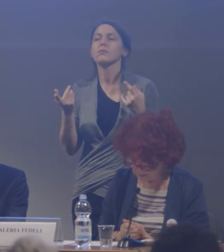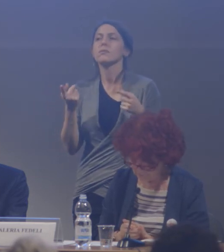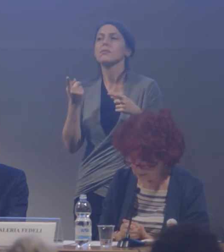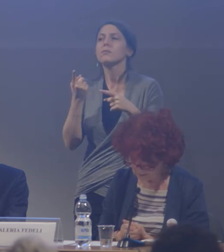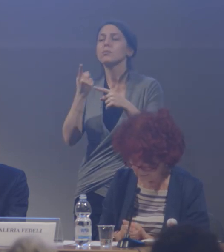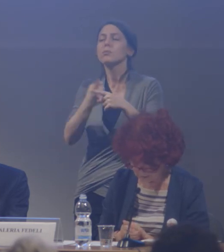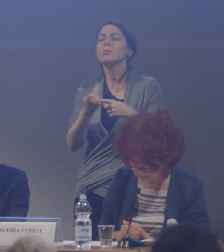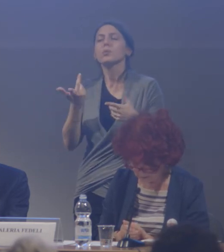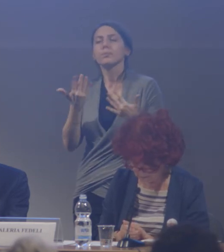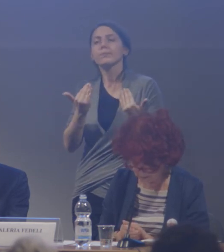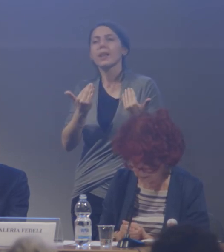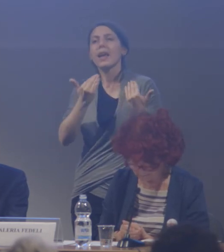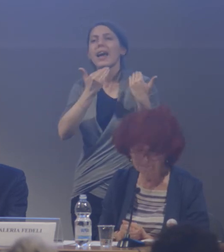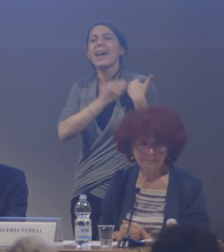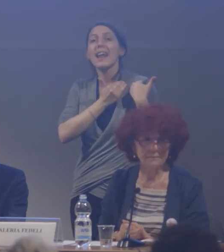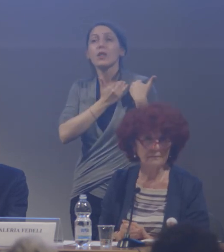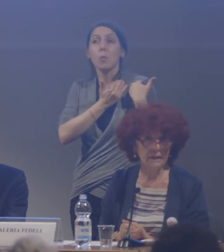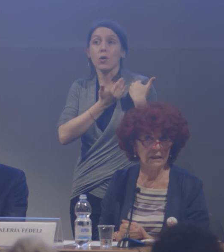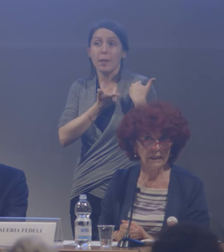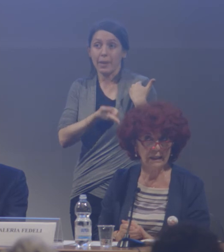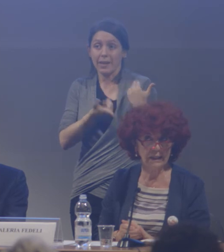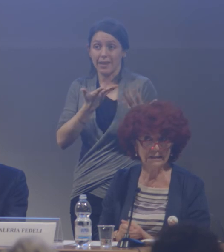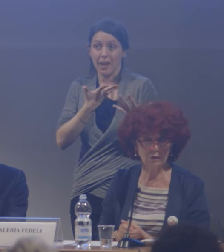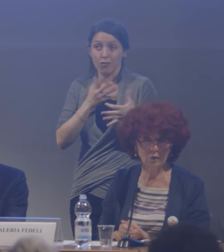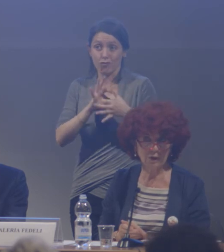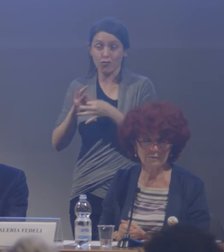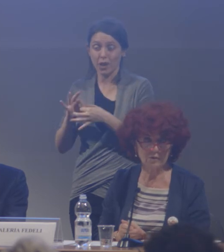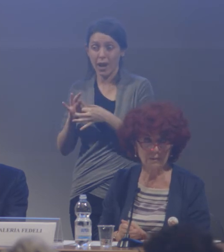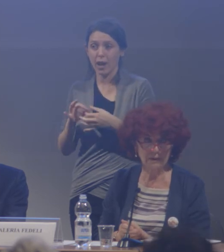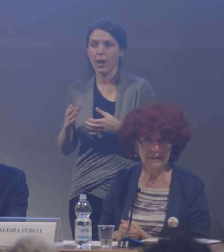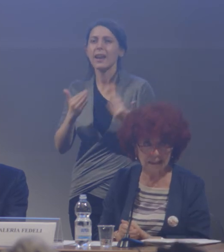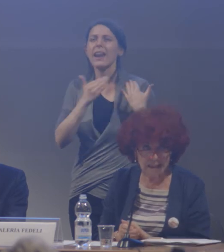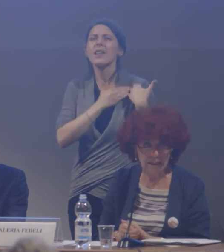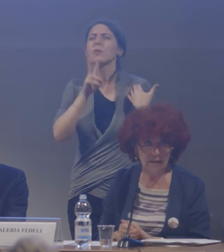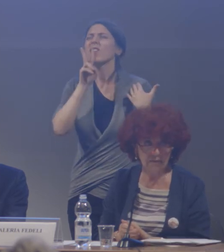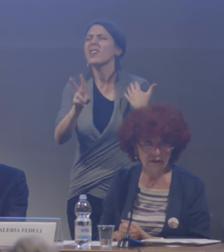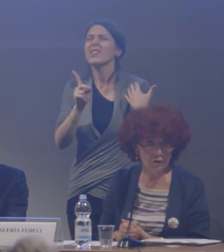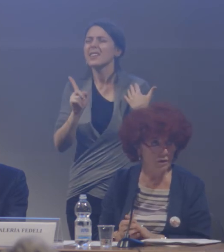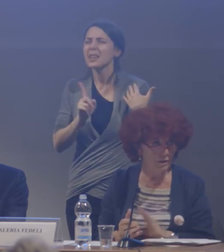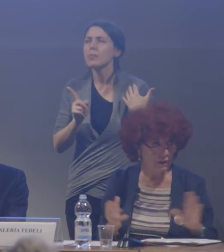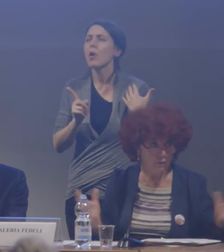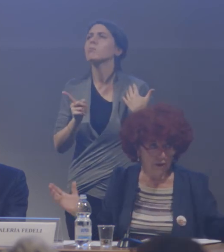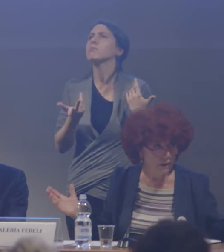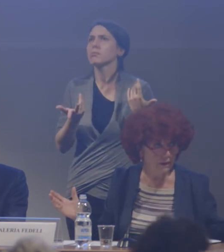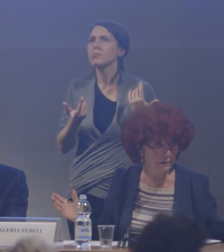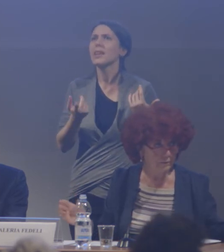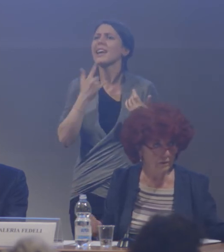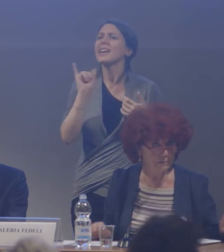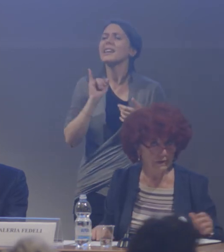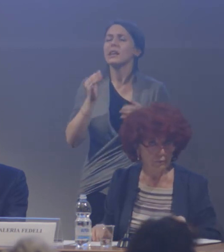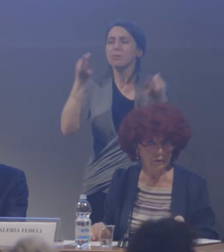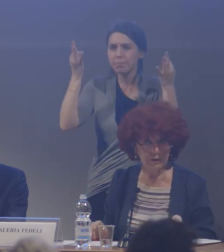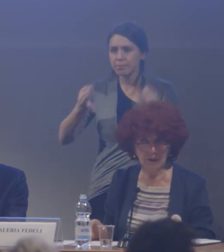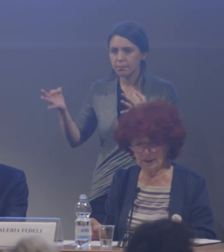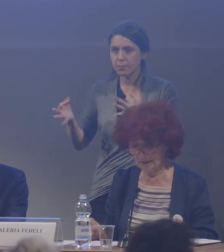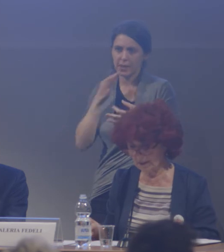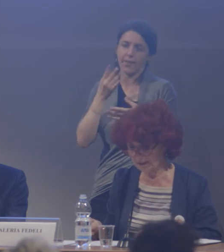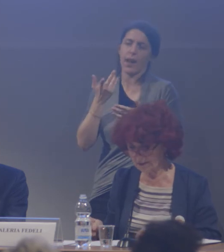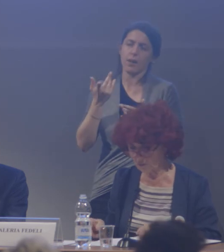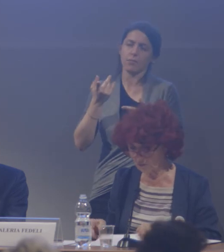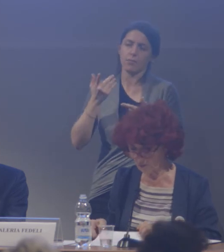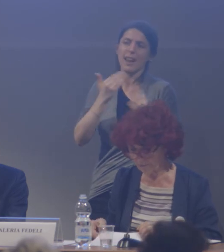che evidentemente implica innanzitutto responsabilità di chi deve decidere, quindi della responsabilità politica